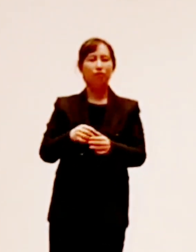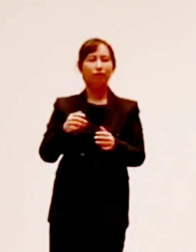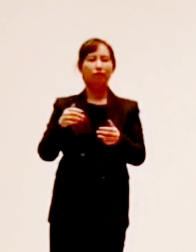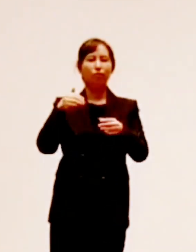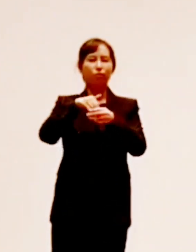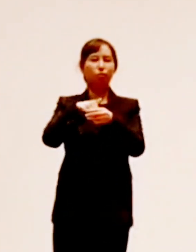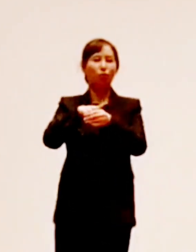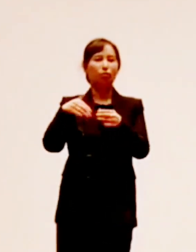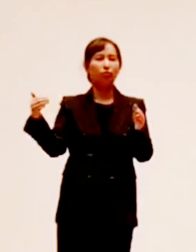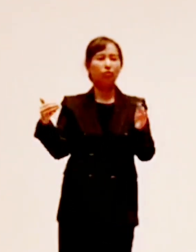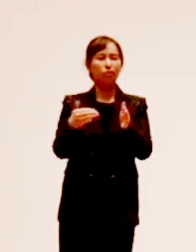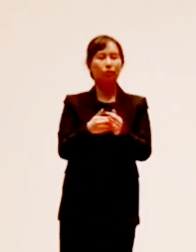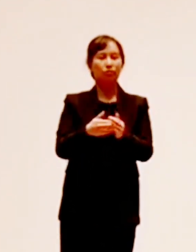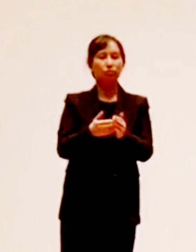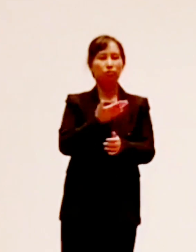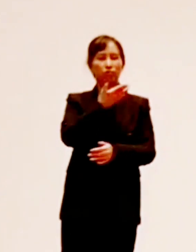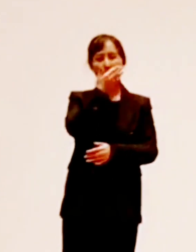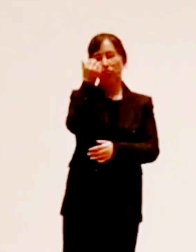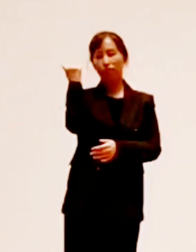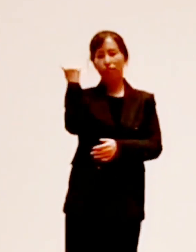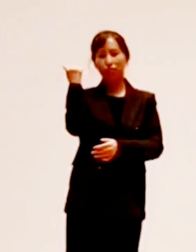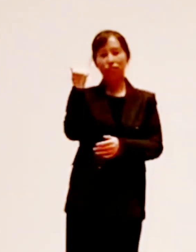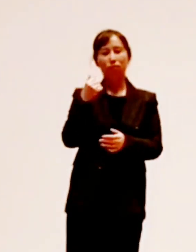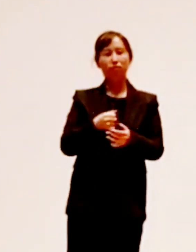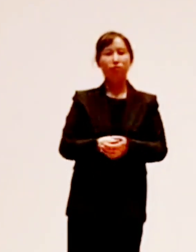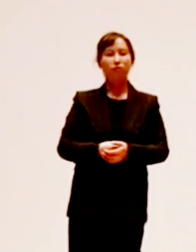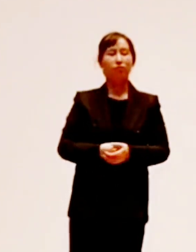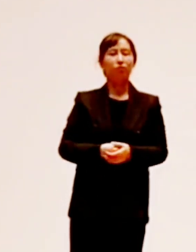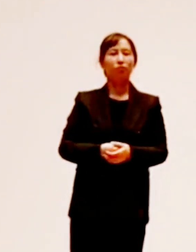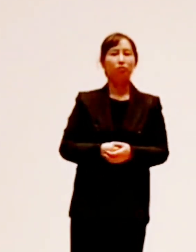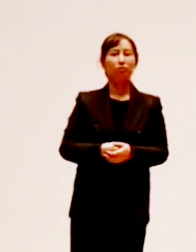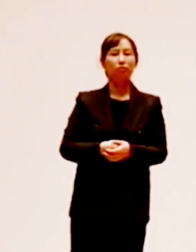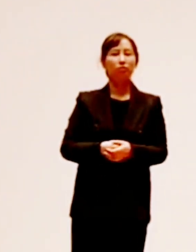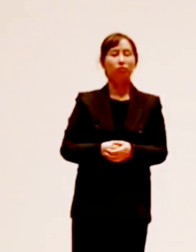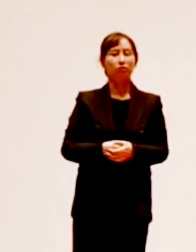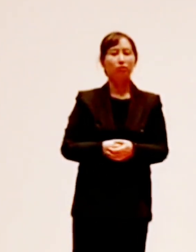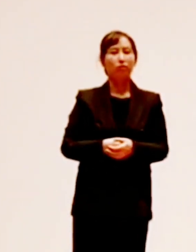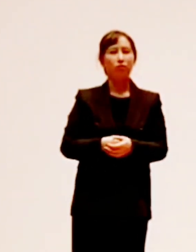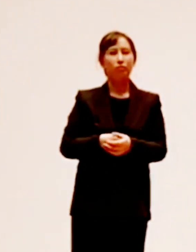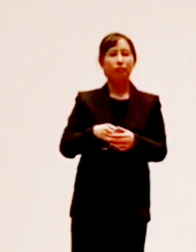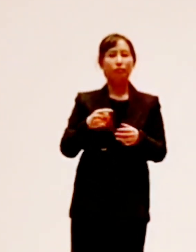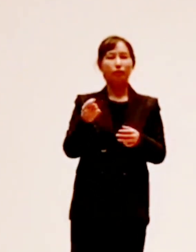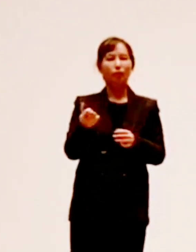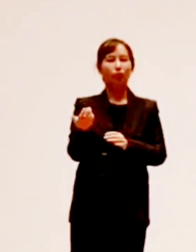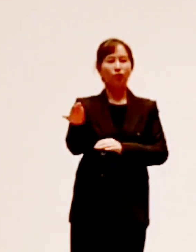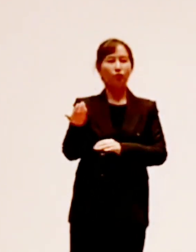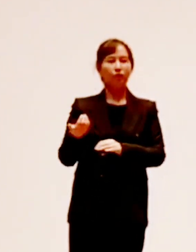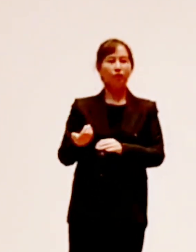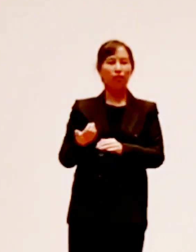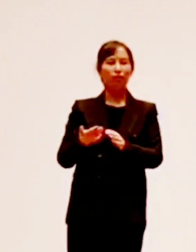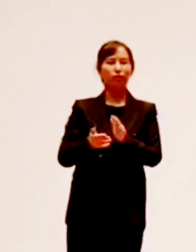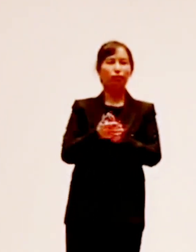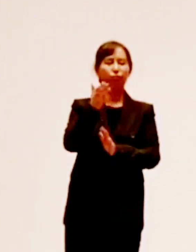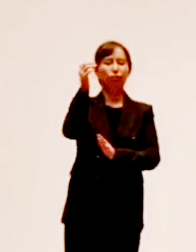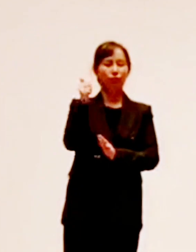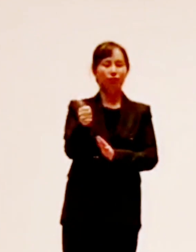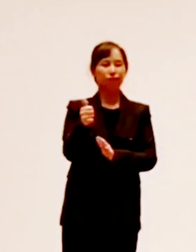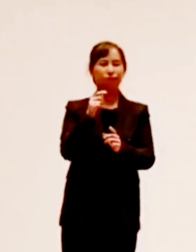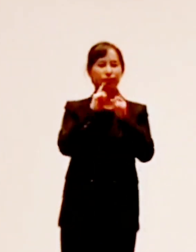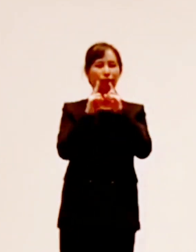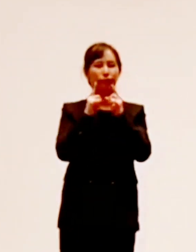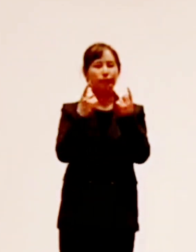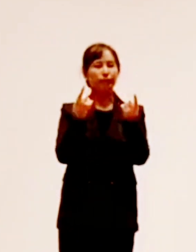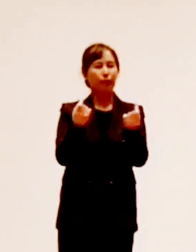듯이 볼일들 보죠. 조금 전에 우리 김진열 교수님께서 말씀을